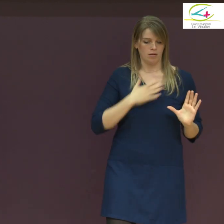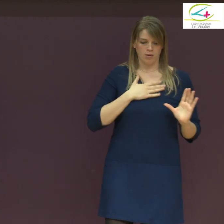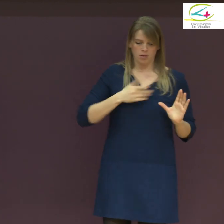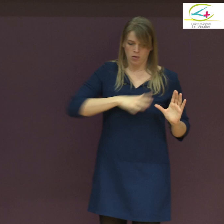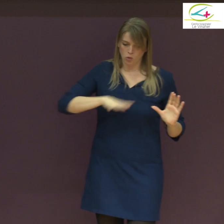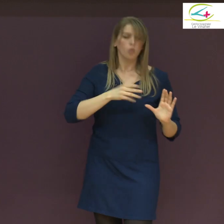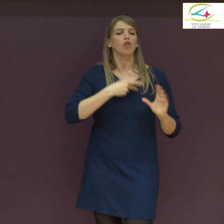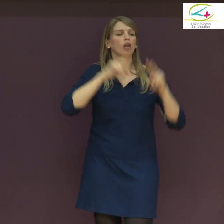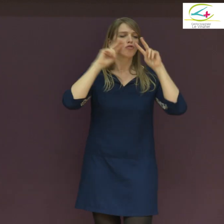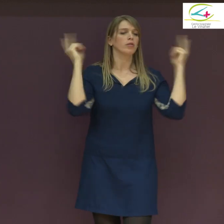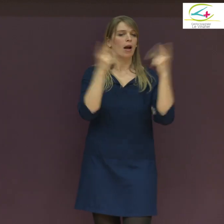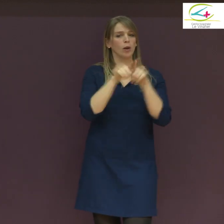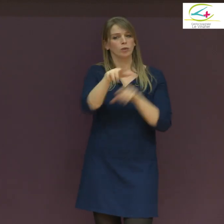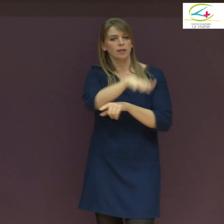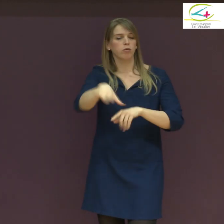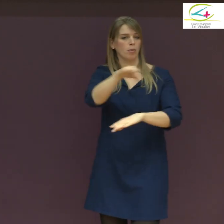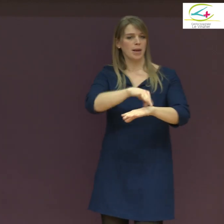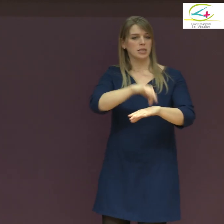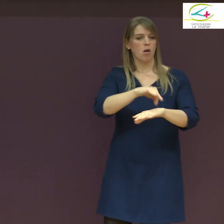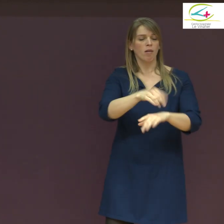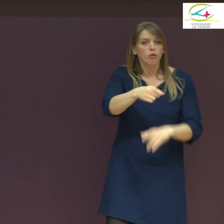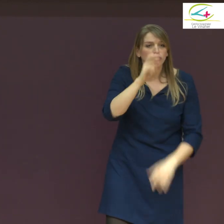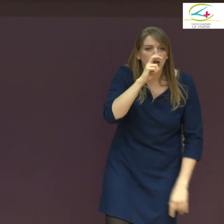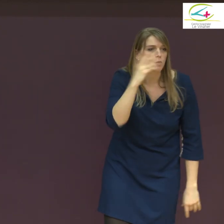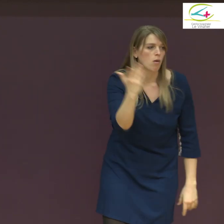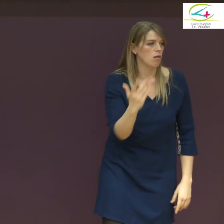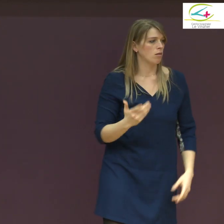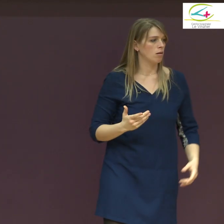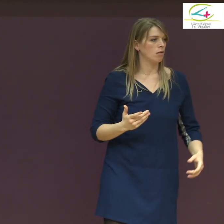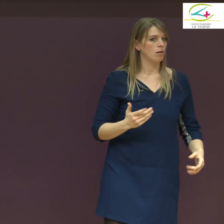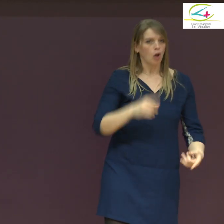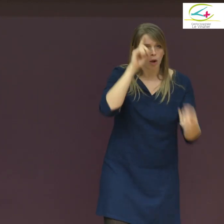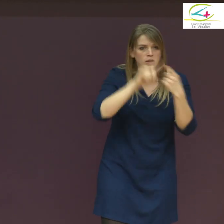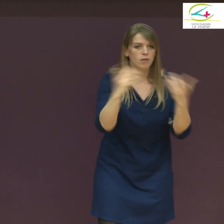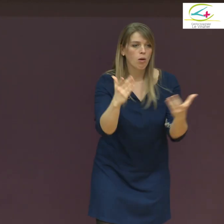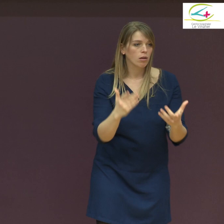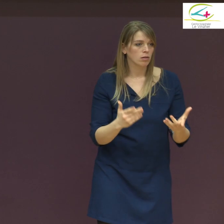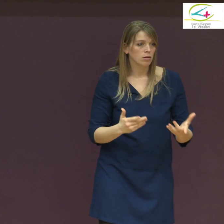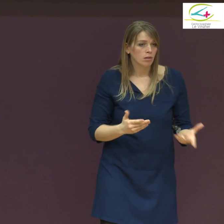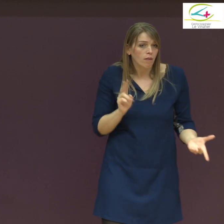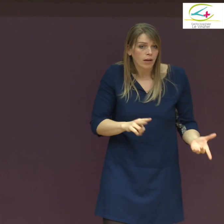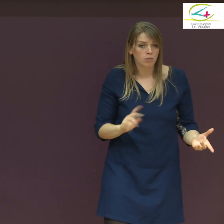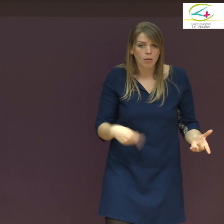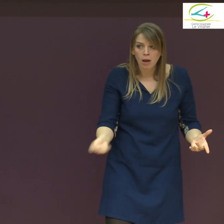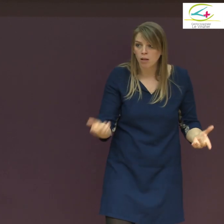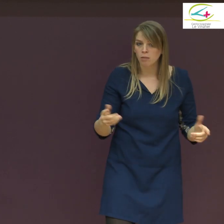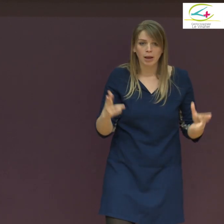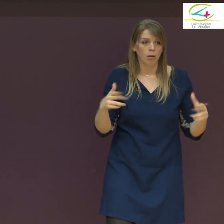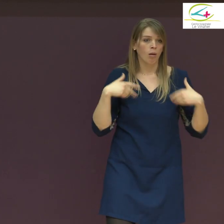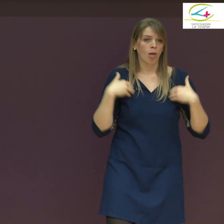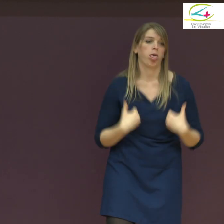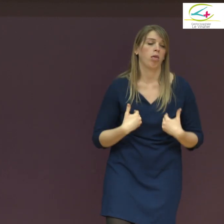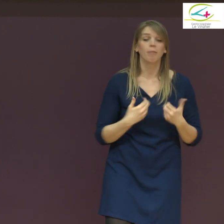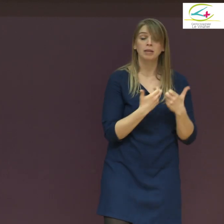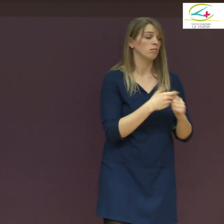au sens très large du terme, sur qu'est-ce qu'on cherche. Est-ce que c'est pas normal d'avoir un coup de mou quand on vient de perdre